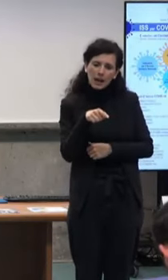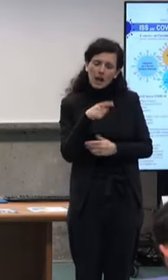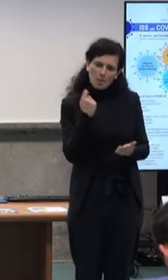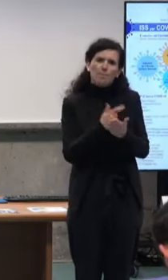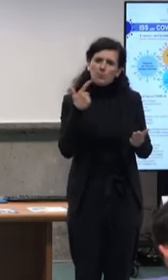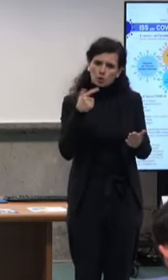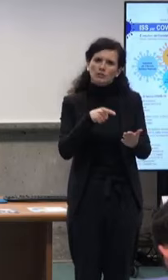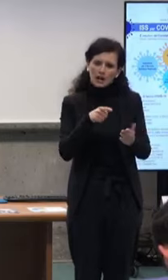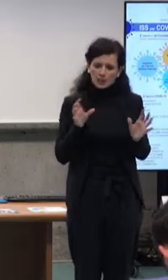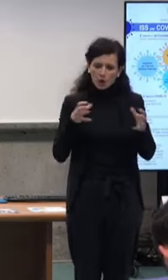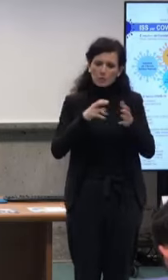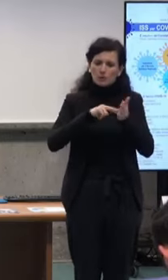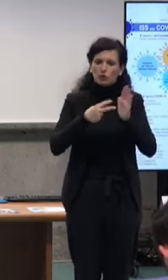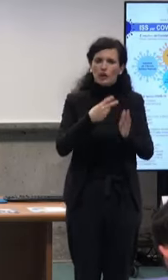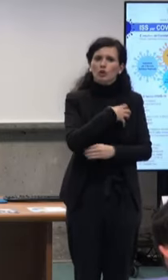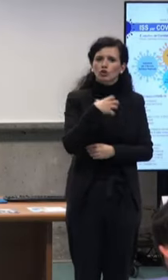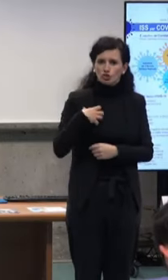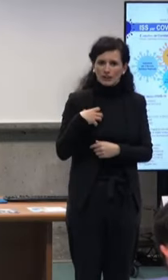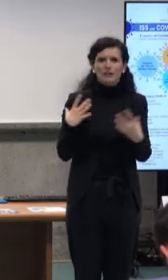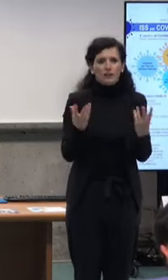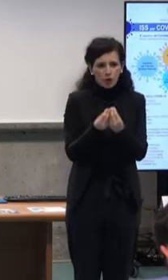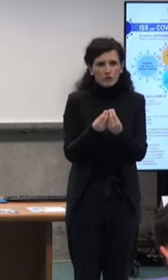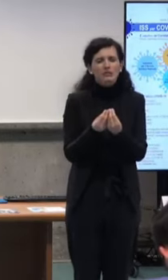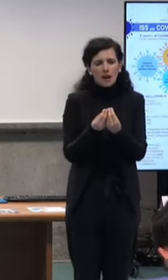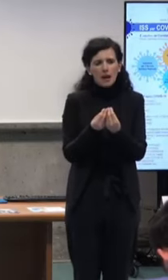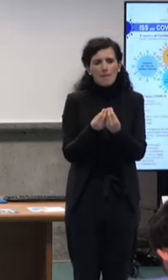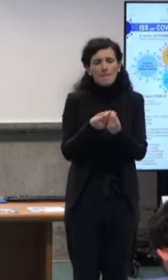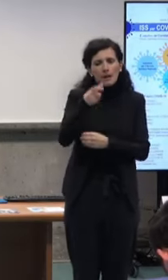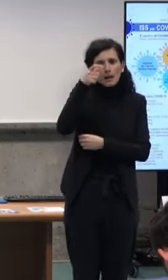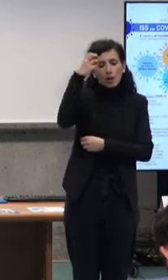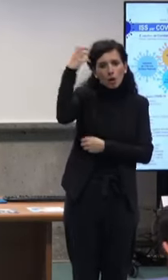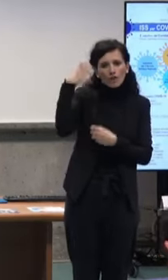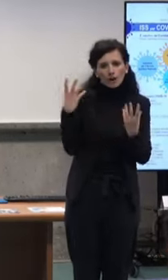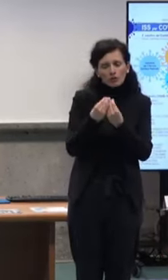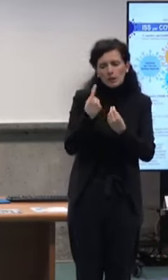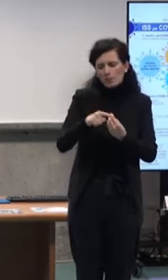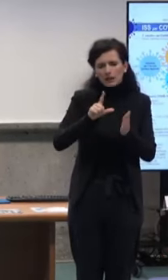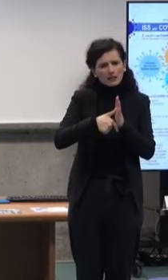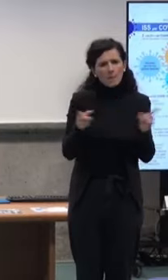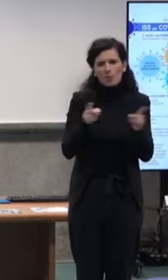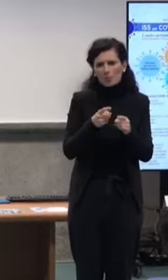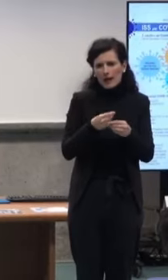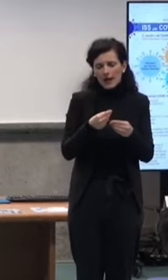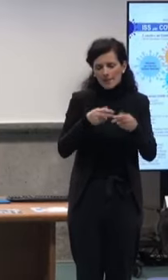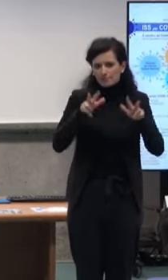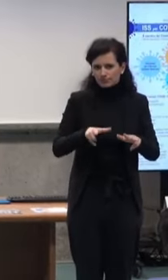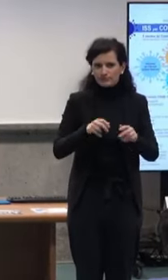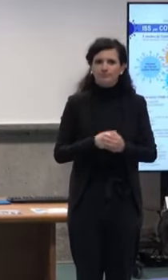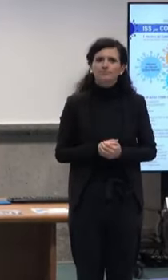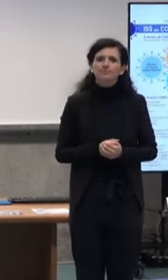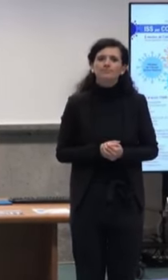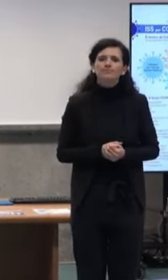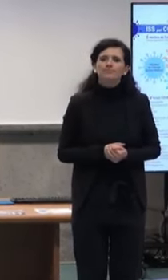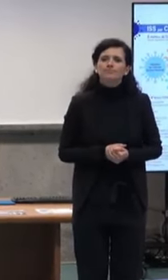porterà ad una raccomandazione per gli organi di governo nella nel brevissimo spazio di tempo bene grazie